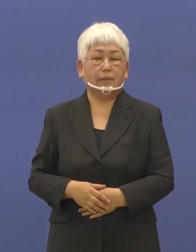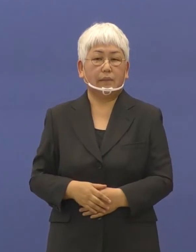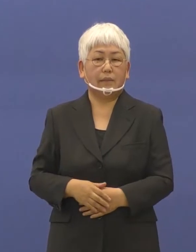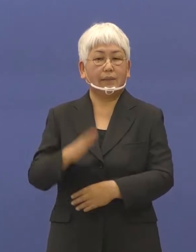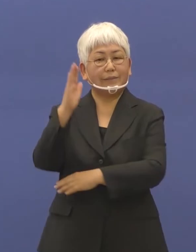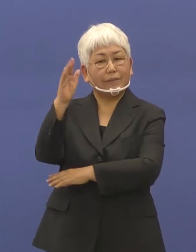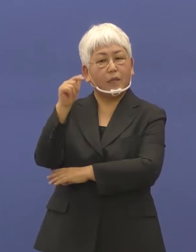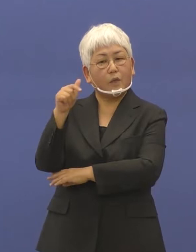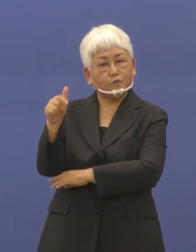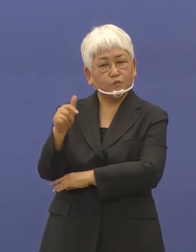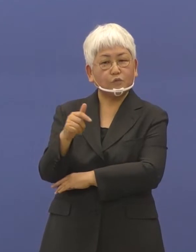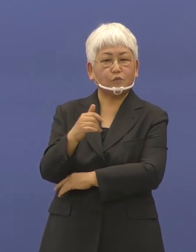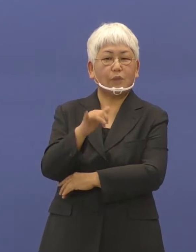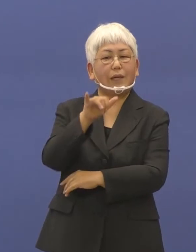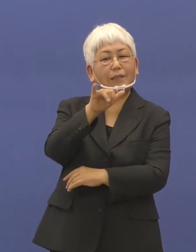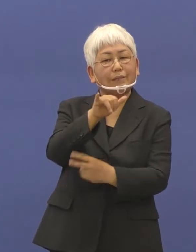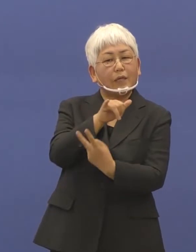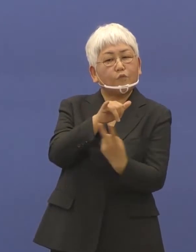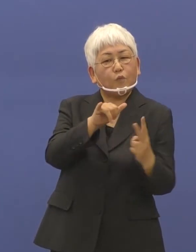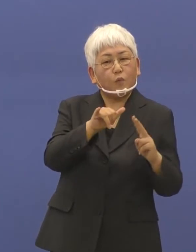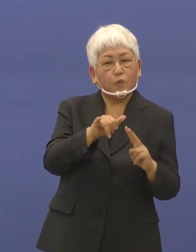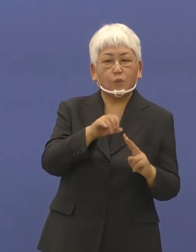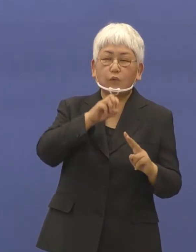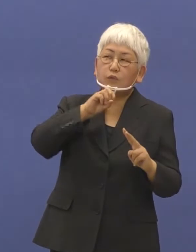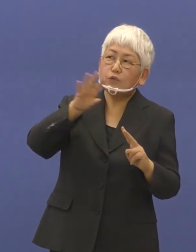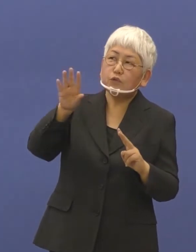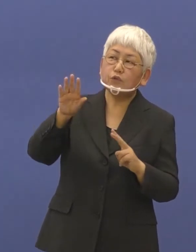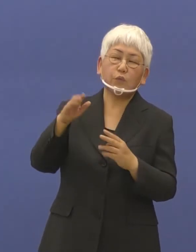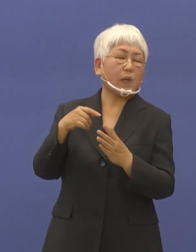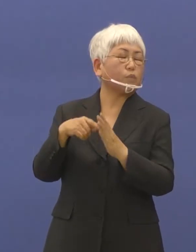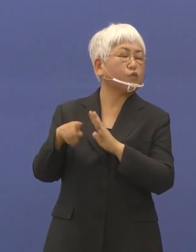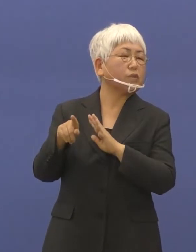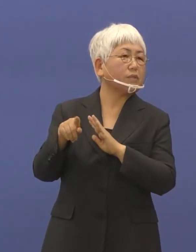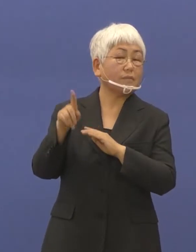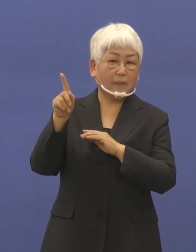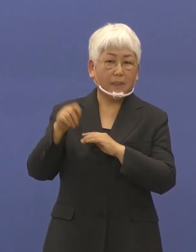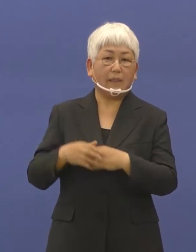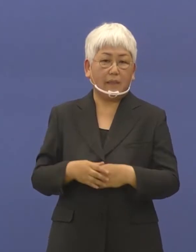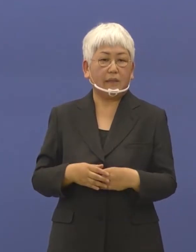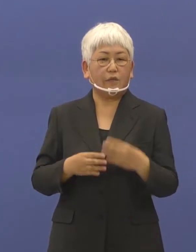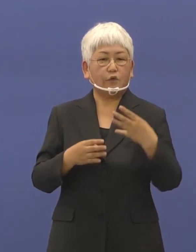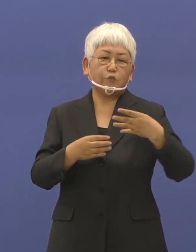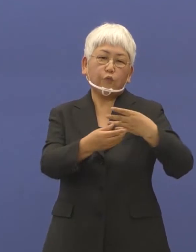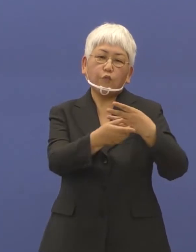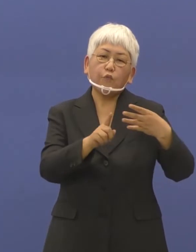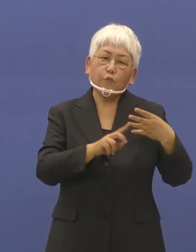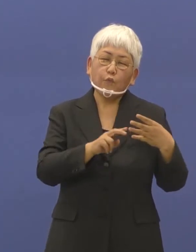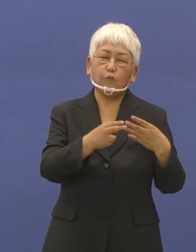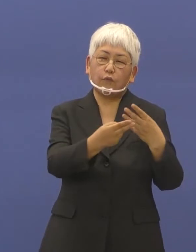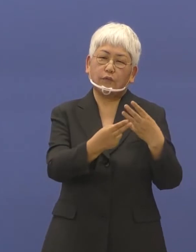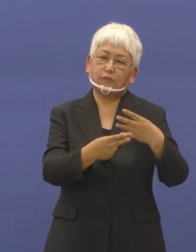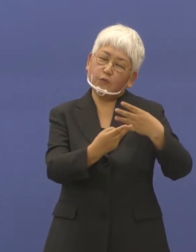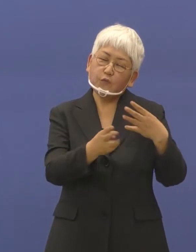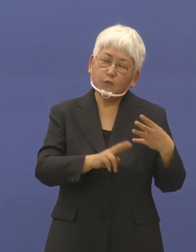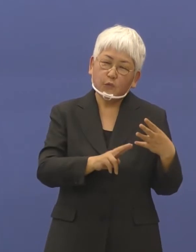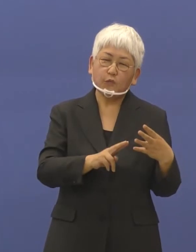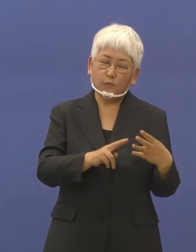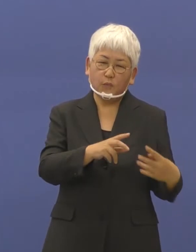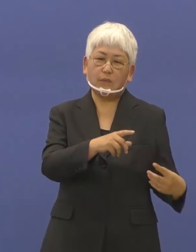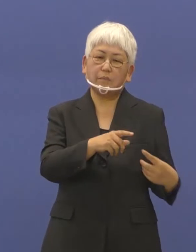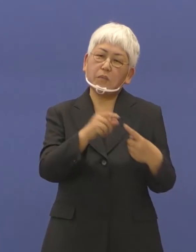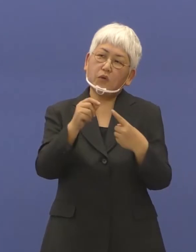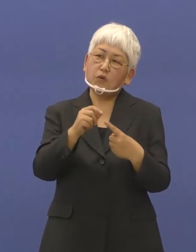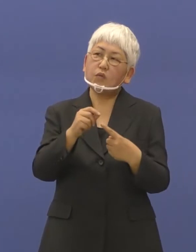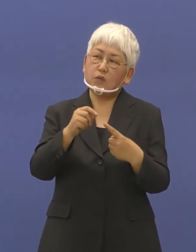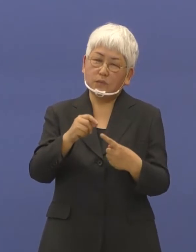声は聞かないと、だから選挙では与党自民党の人を当選させなきゃダメだっていう